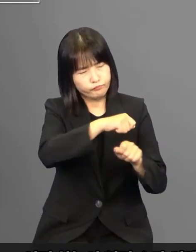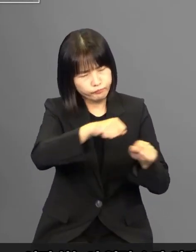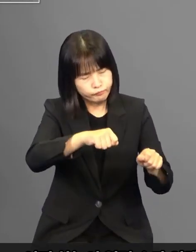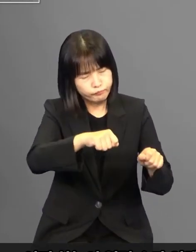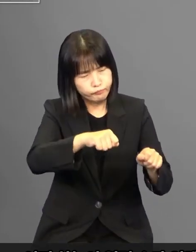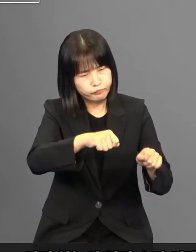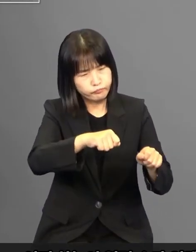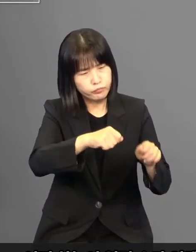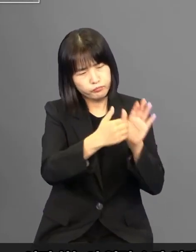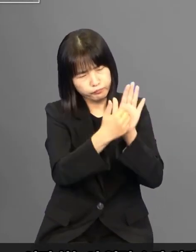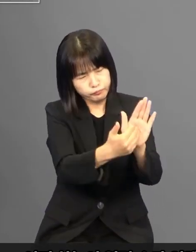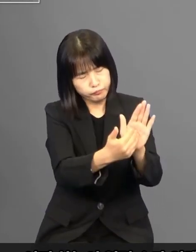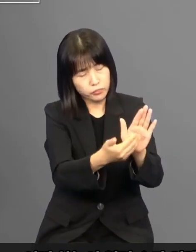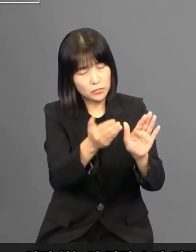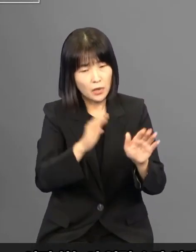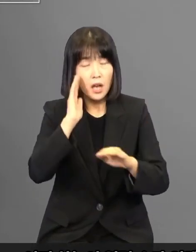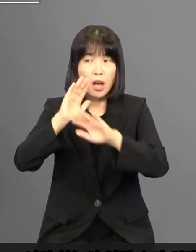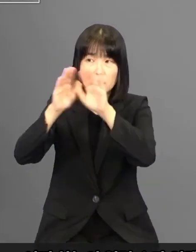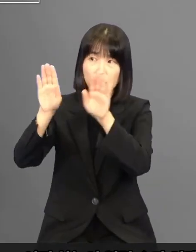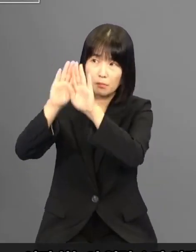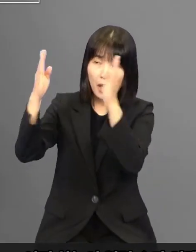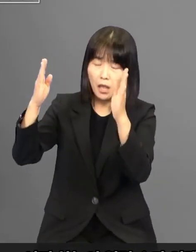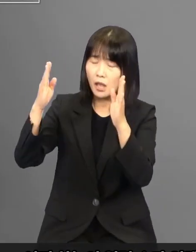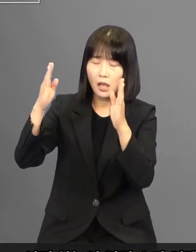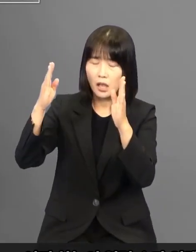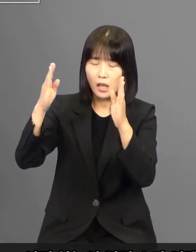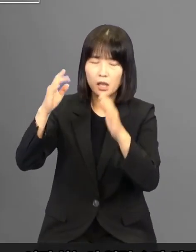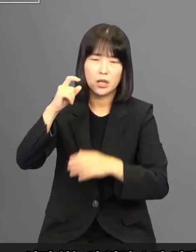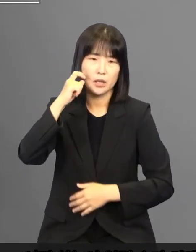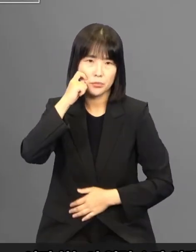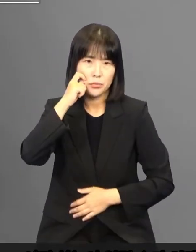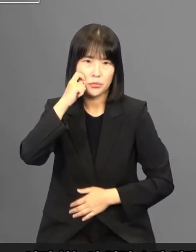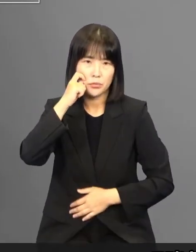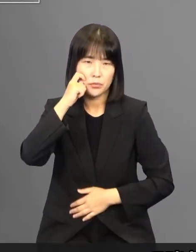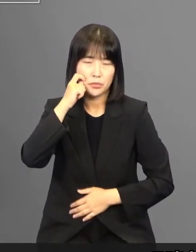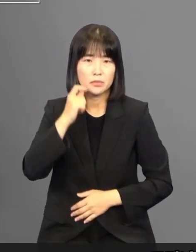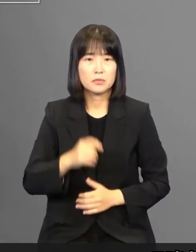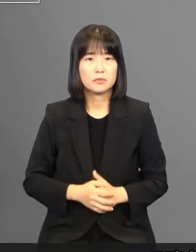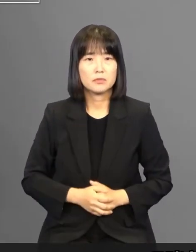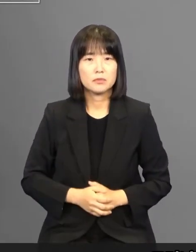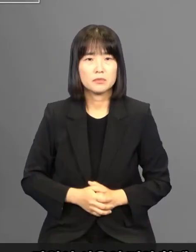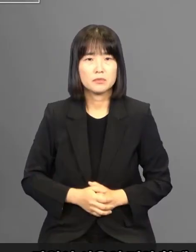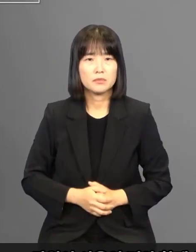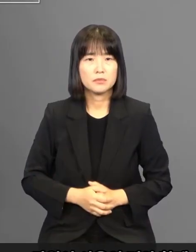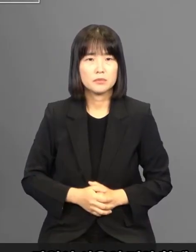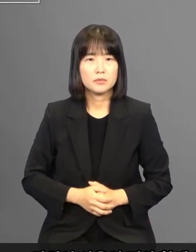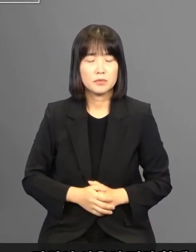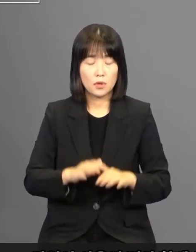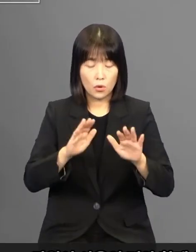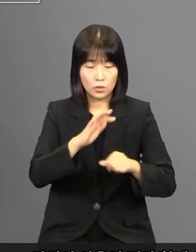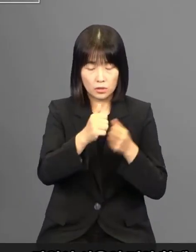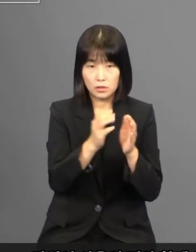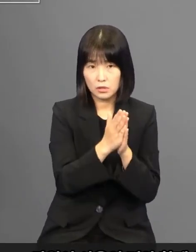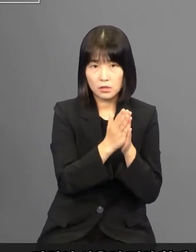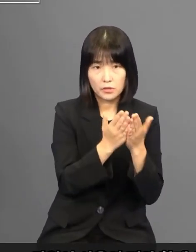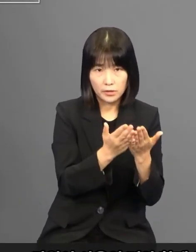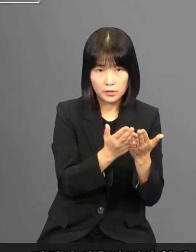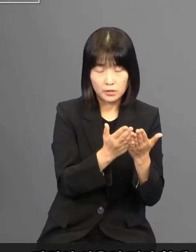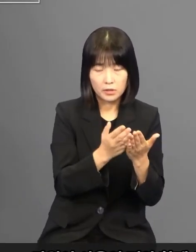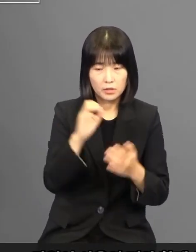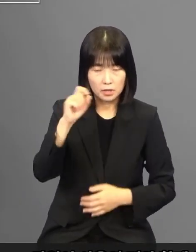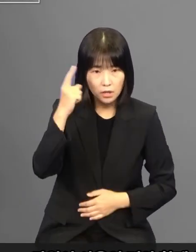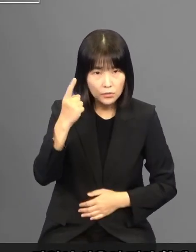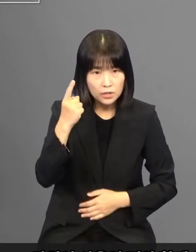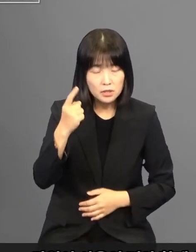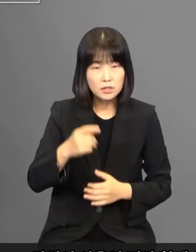있겠느냐? 라고 주님은 묻고 계신 것이죠. 그러니까 오늘 본문에서 다윗이 사울의 뼈와